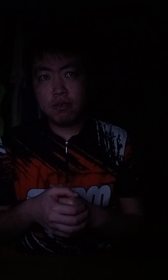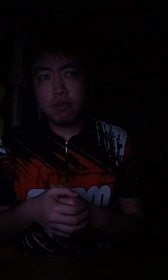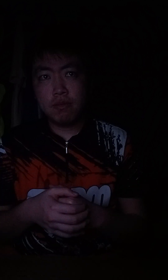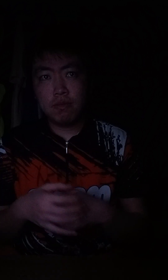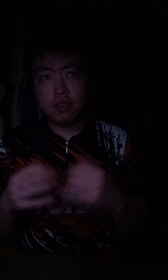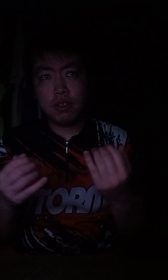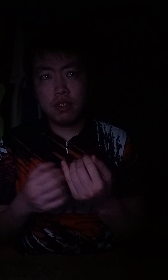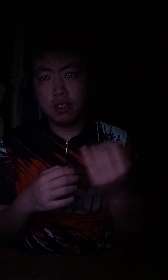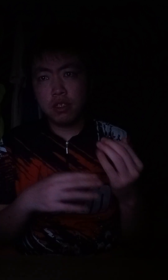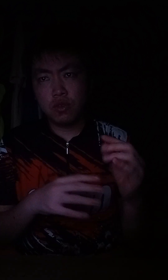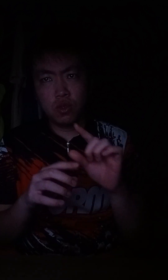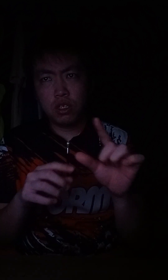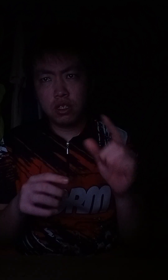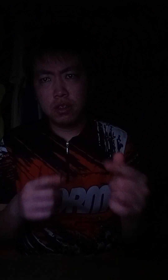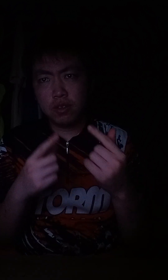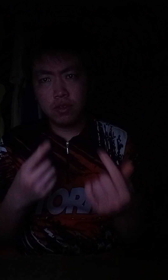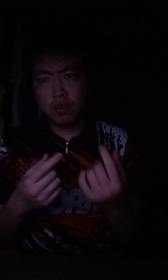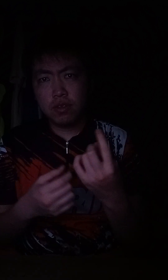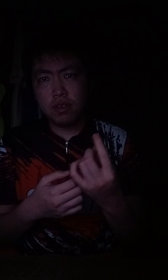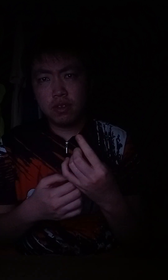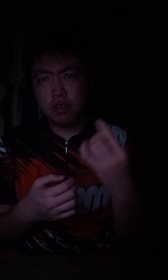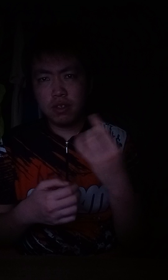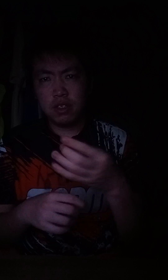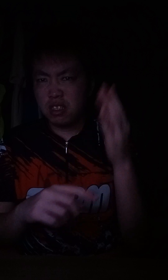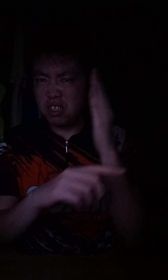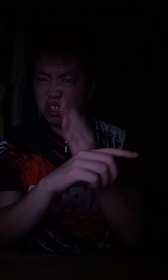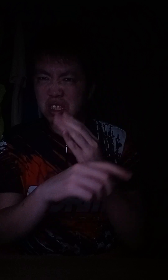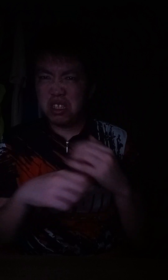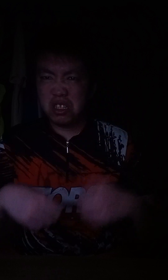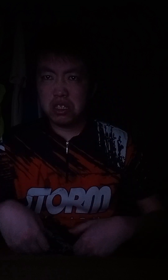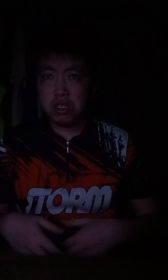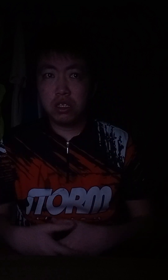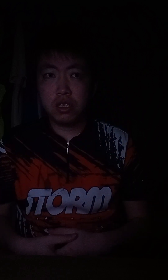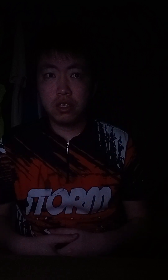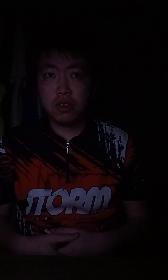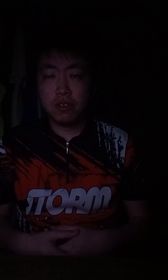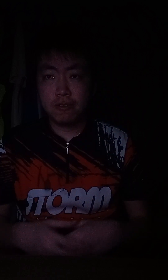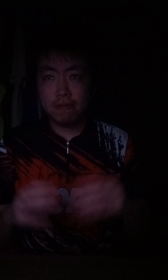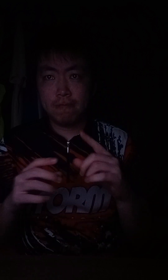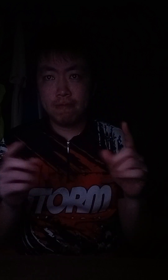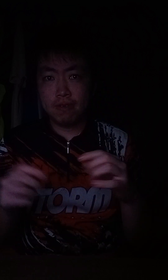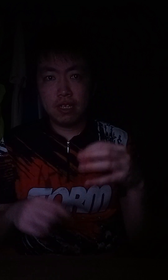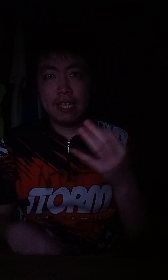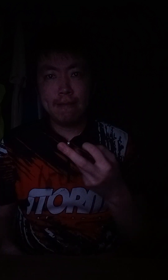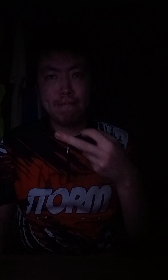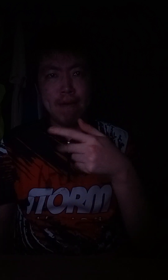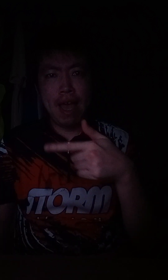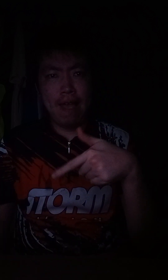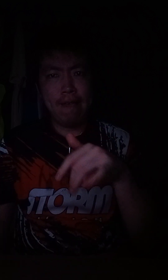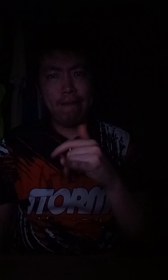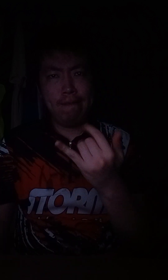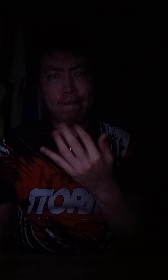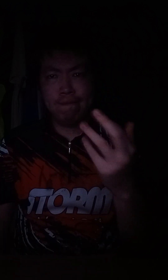이런 화장지를 봤다면요. 절대 쓰지 않는 게 좋습니다. 이 얼룩의 정체 바로 마약 주사기 바늘